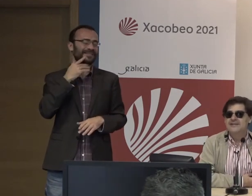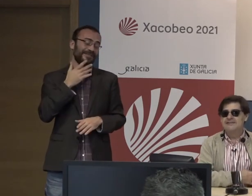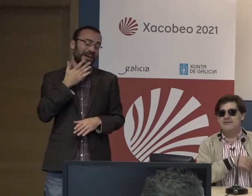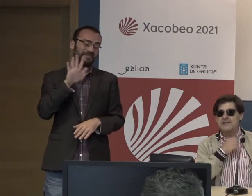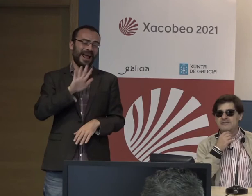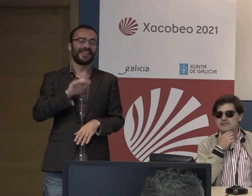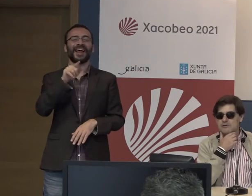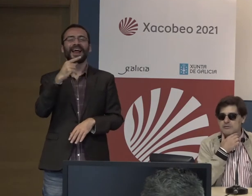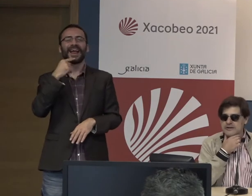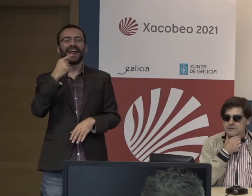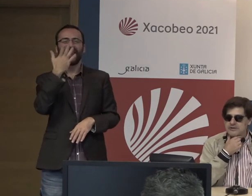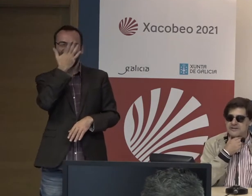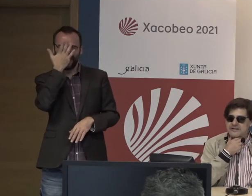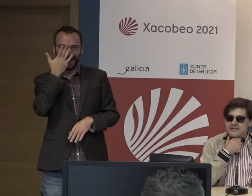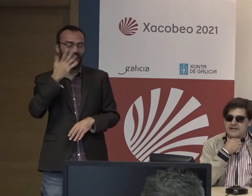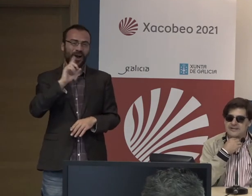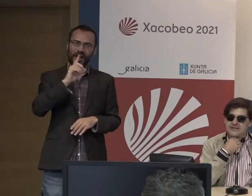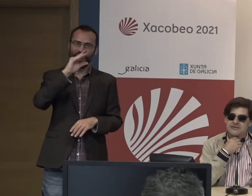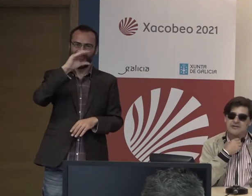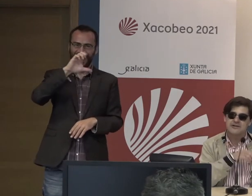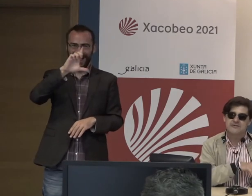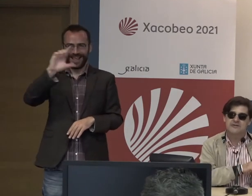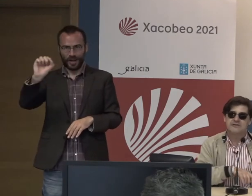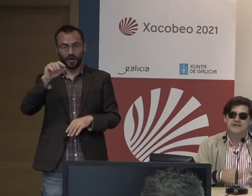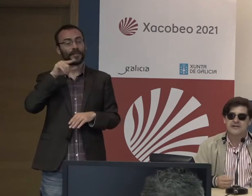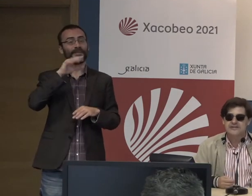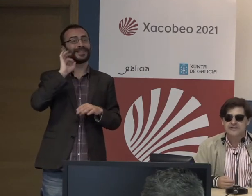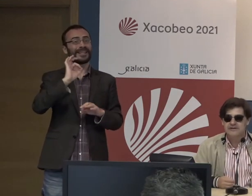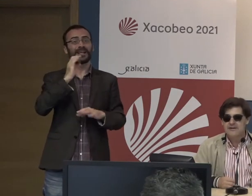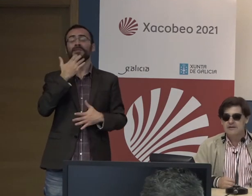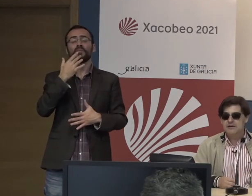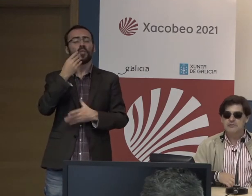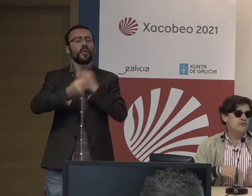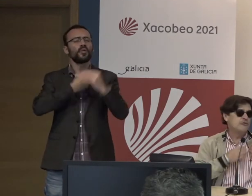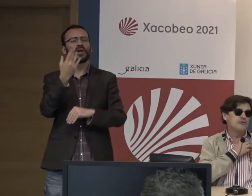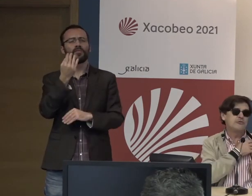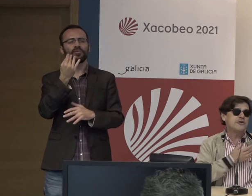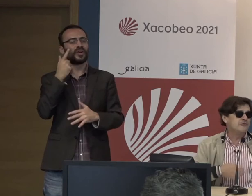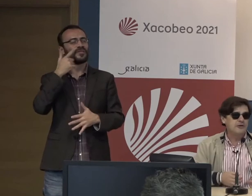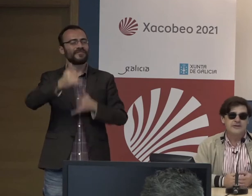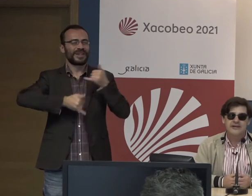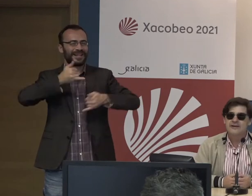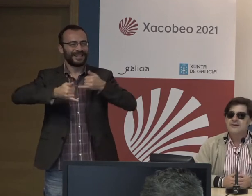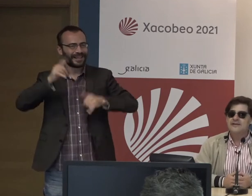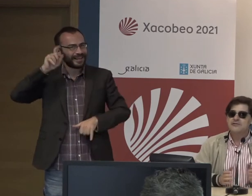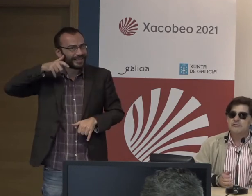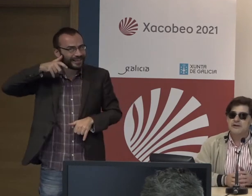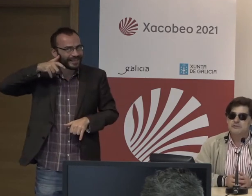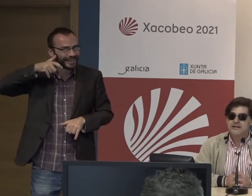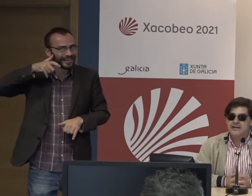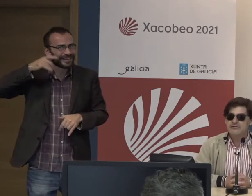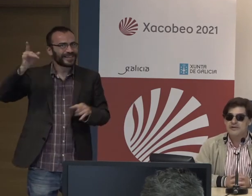es una aplicación que es como walkie-talkie, que vives antes la gente en las organizaciones de vueltas ciclistas, ¿no? Va todo el mundo con su bolsa, con su antena, tiene